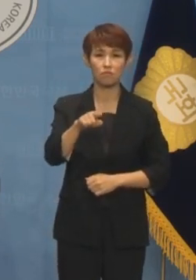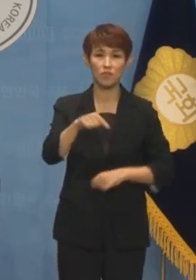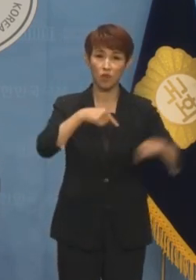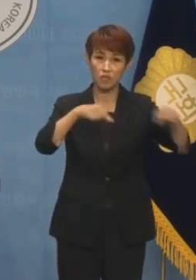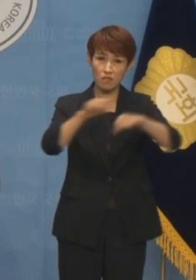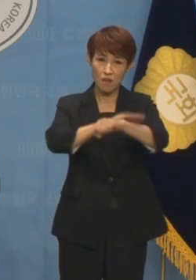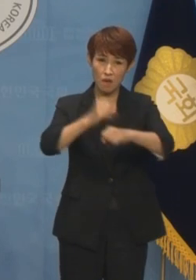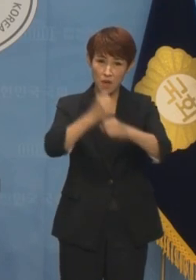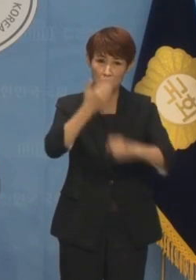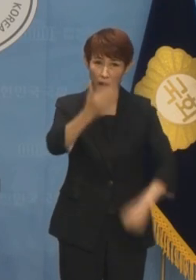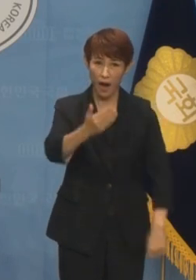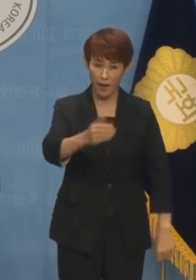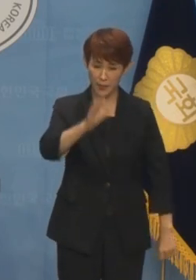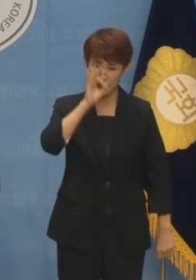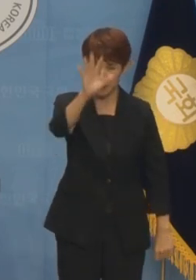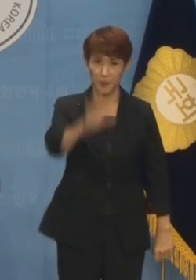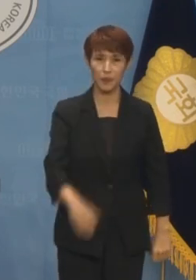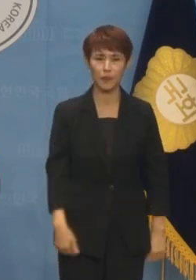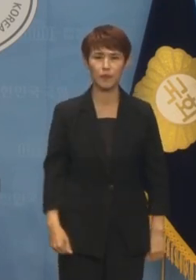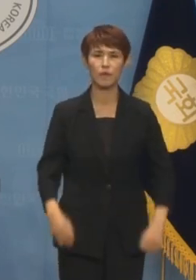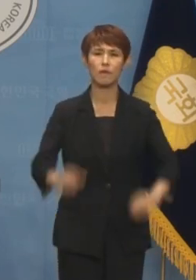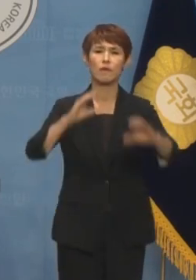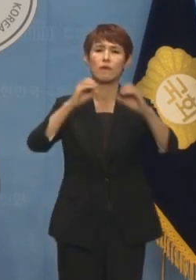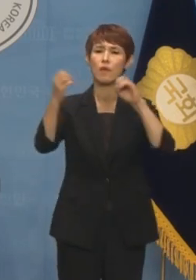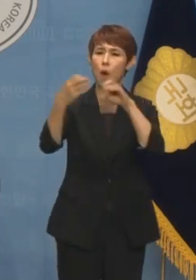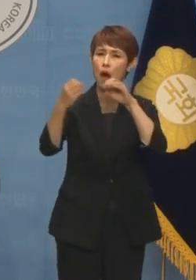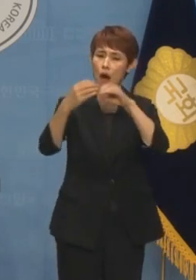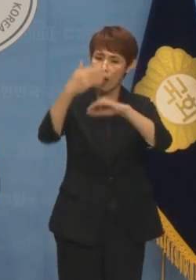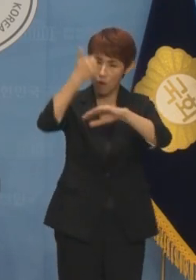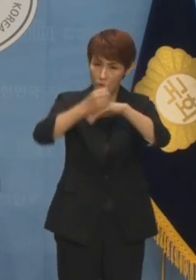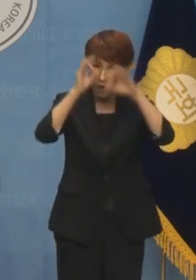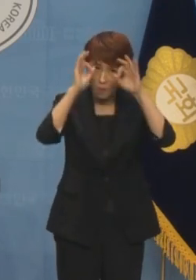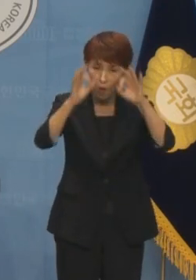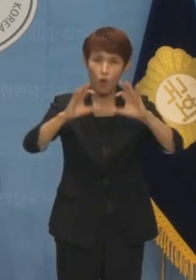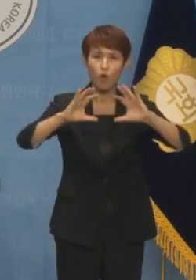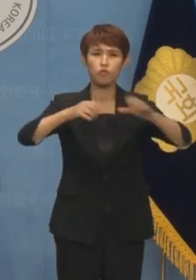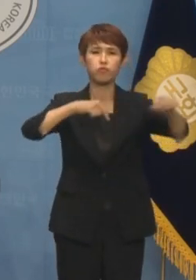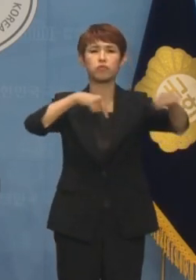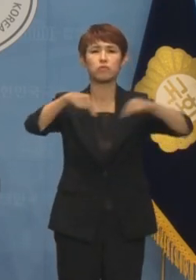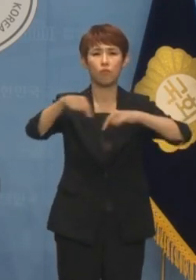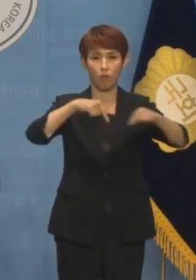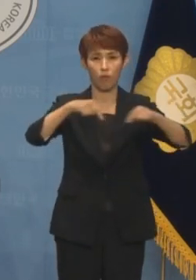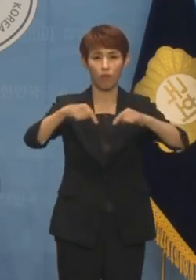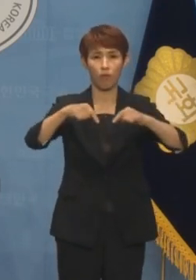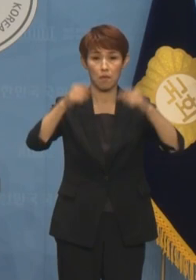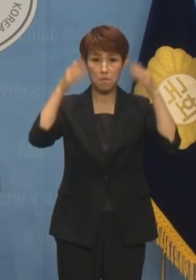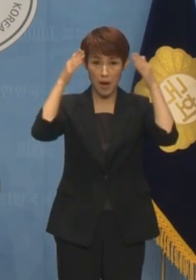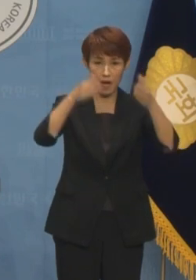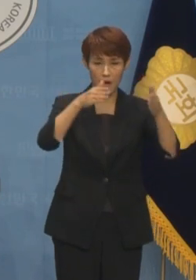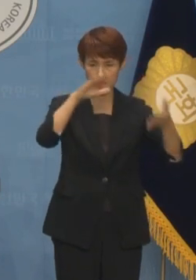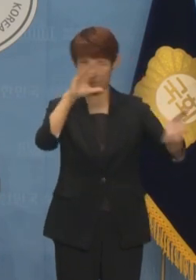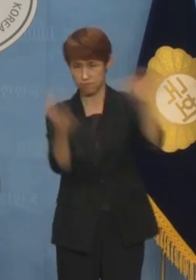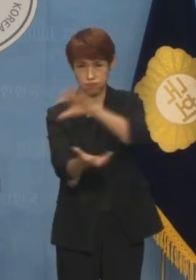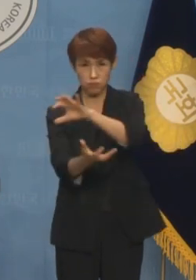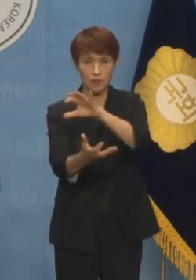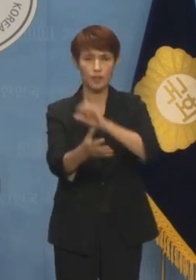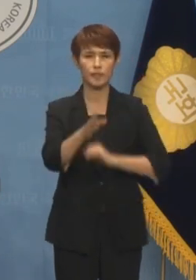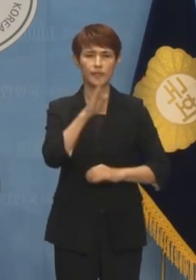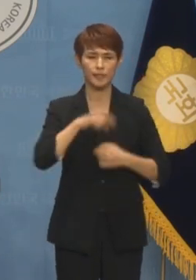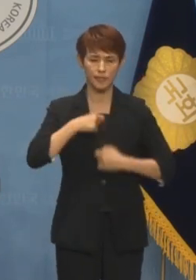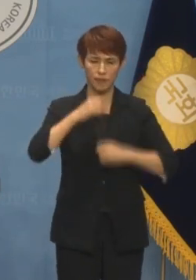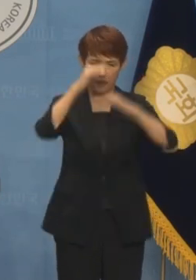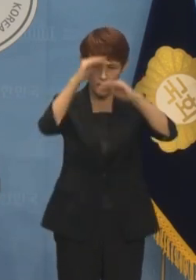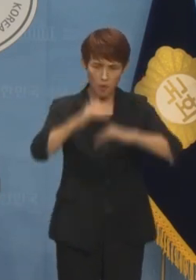이루어지지 않습니다. 대화의 결과로 도출된 국정 전환만이 그 진정성을 담보할 수